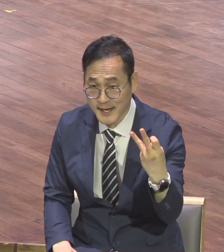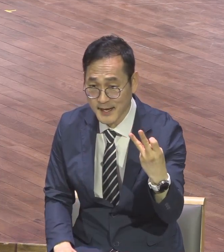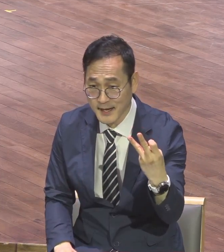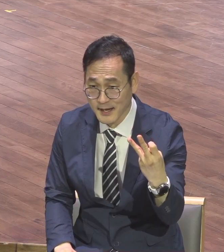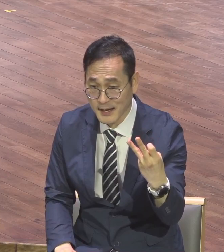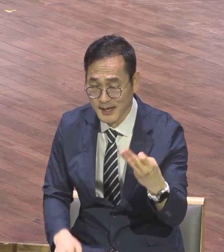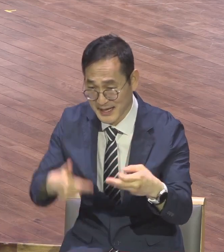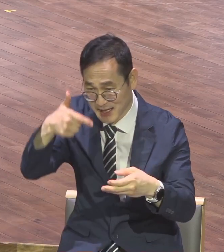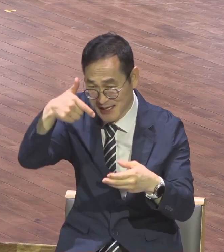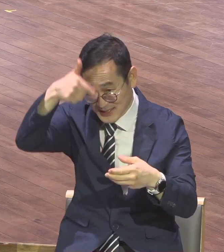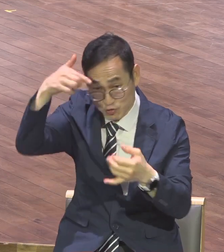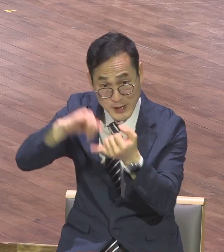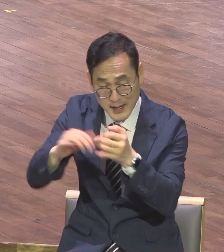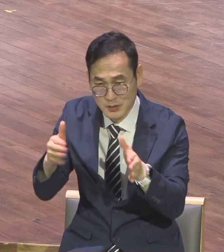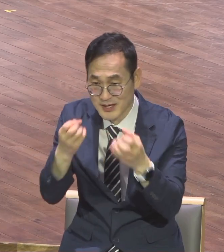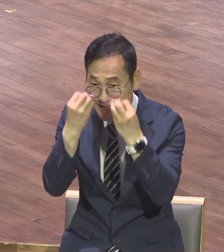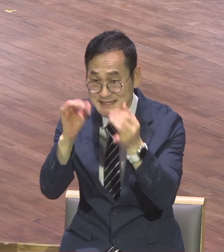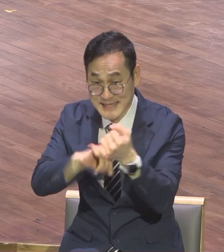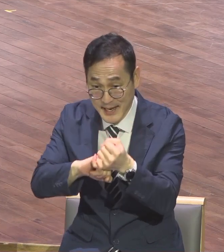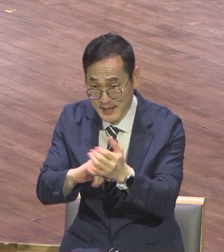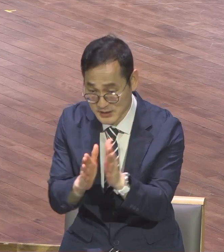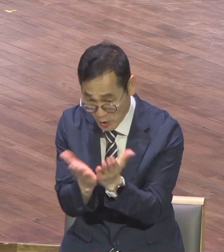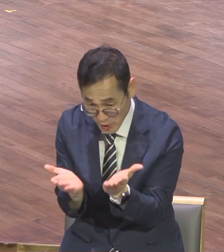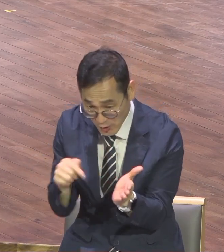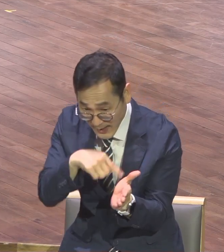절반이 바울이 그렇게 쓴 책이에요.